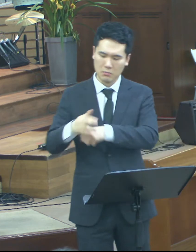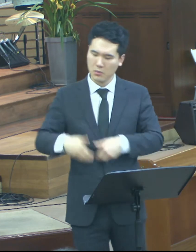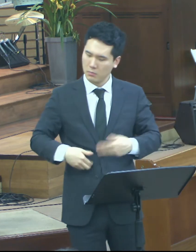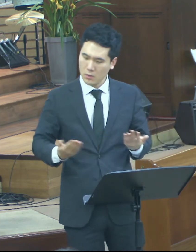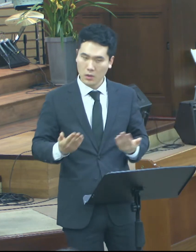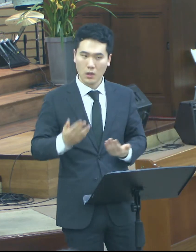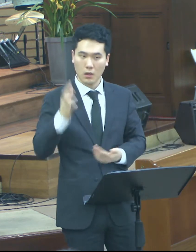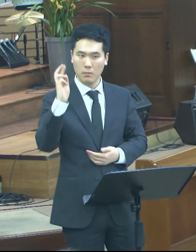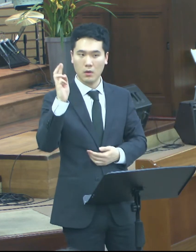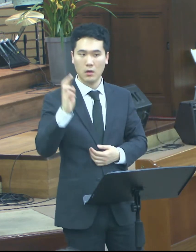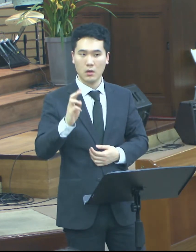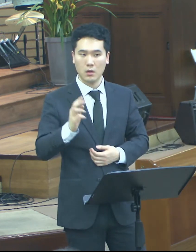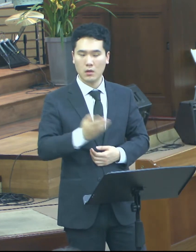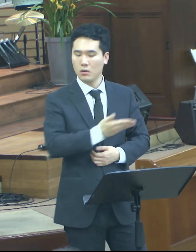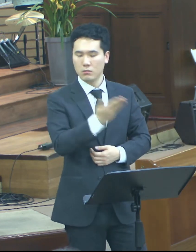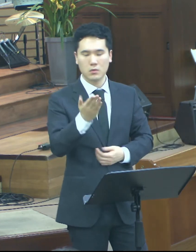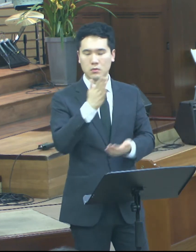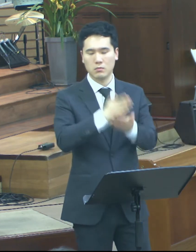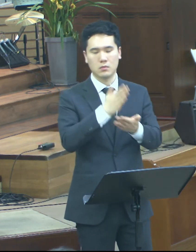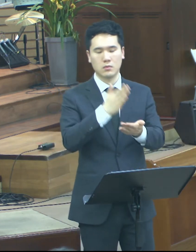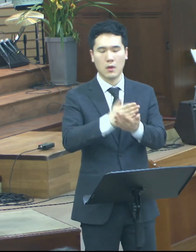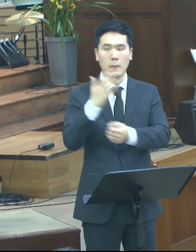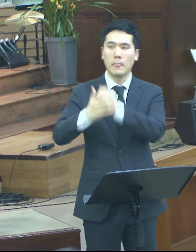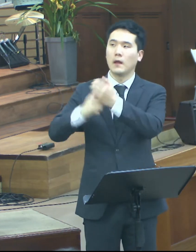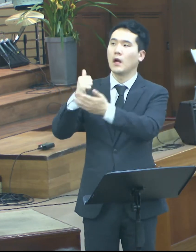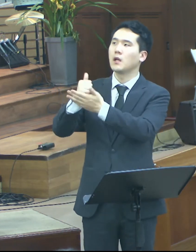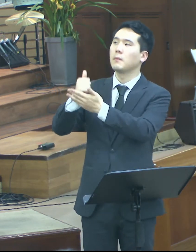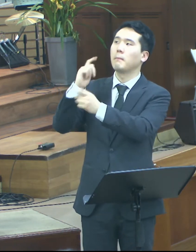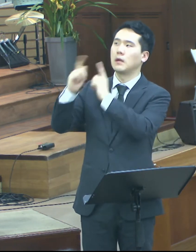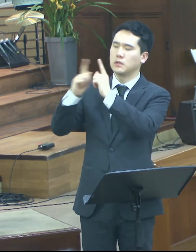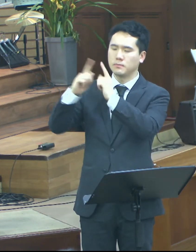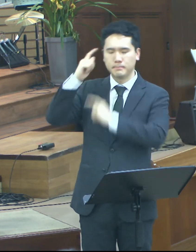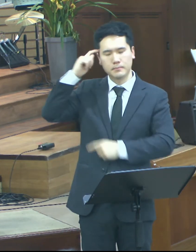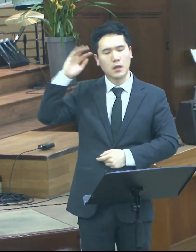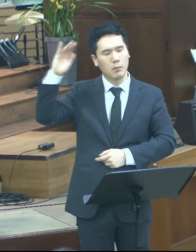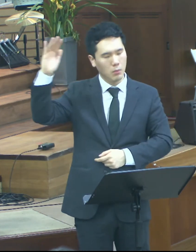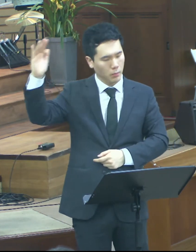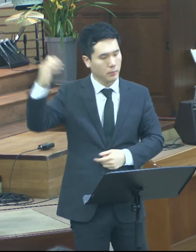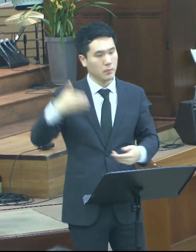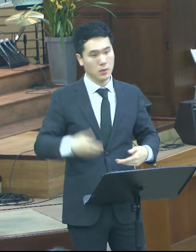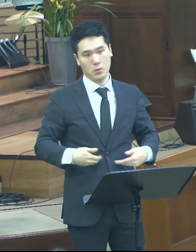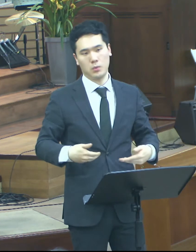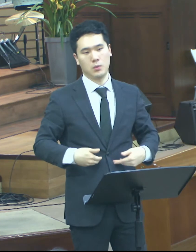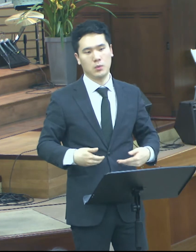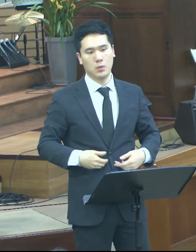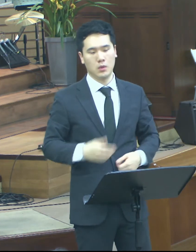하나님 말씀을 사모하는 정신. 저는 자동차에서